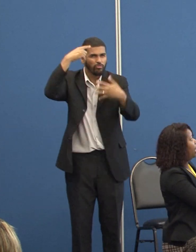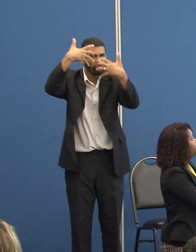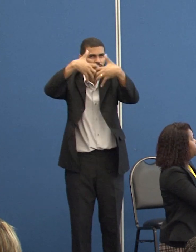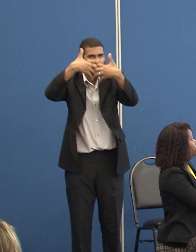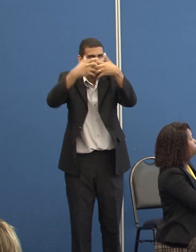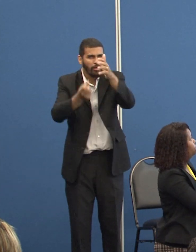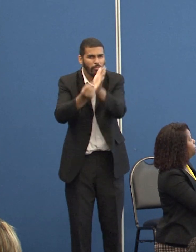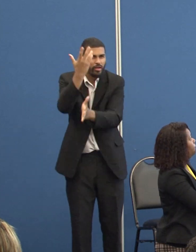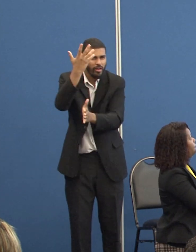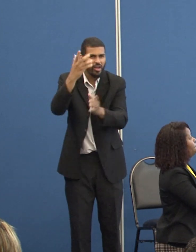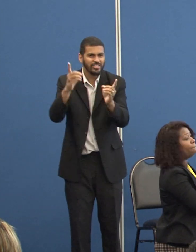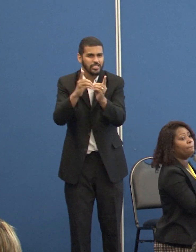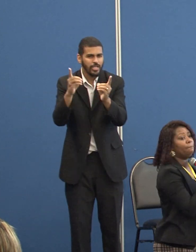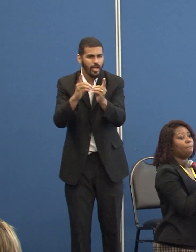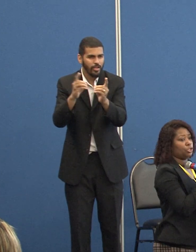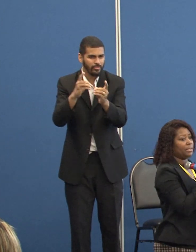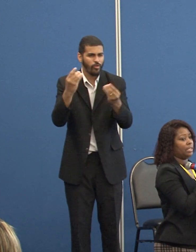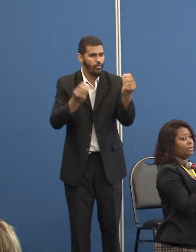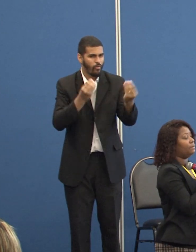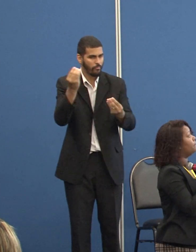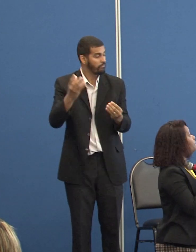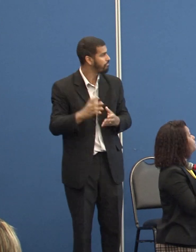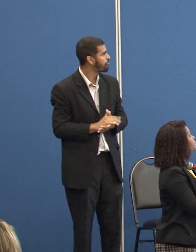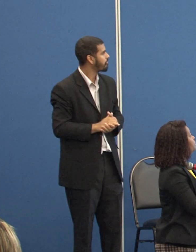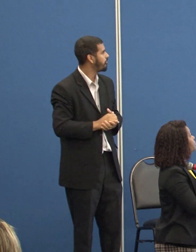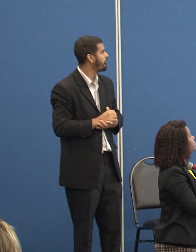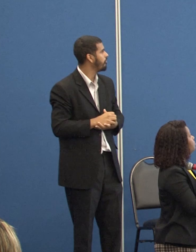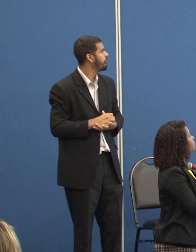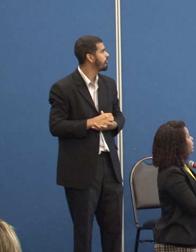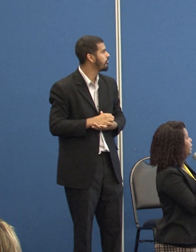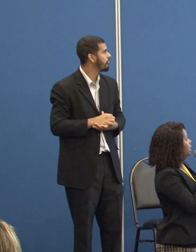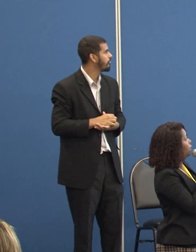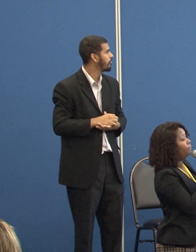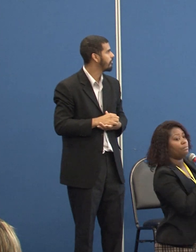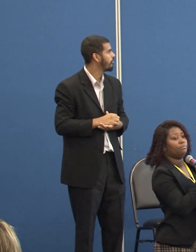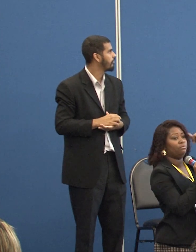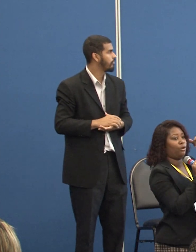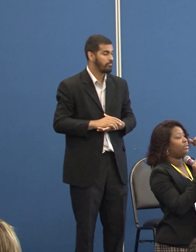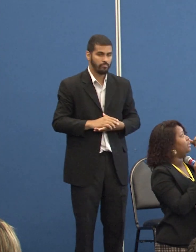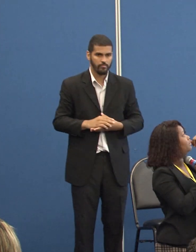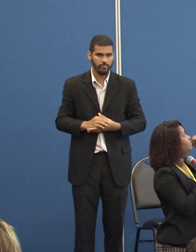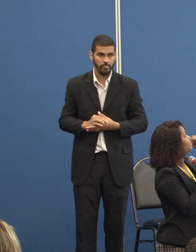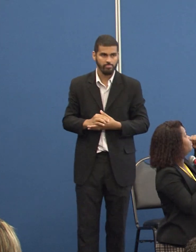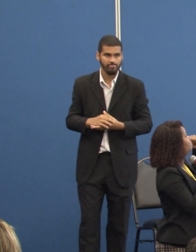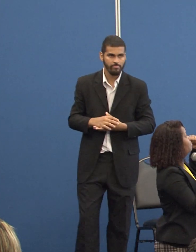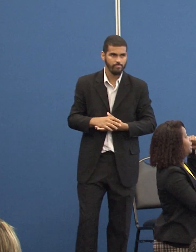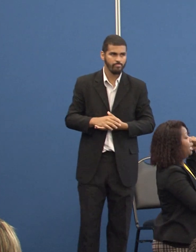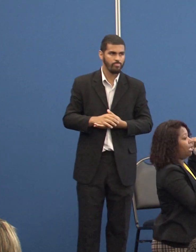unidade didática. Pode passar. Então,